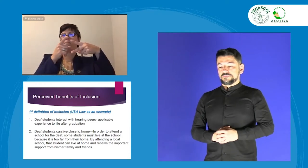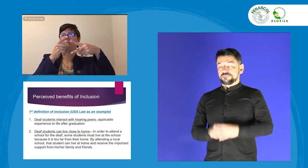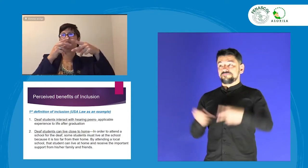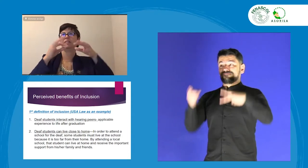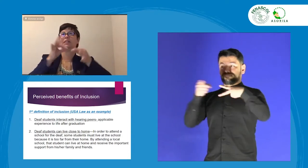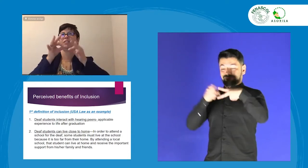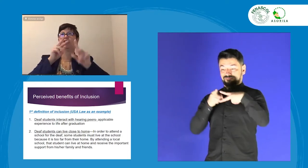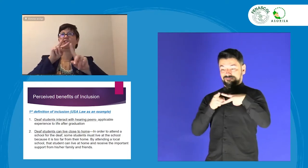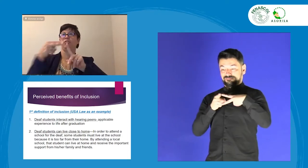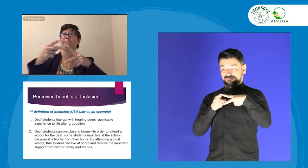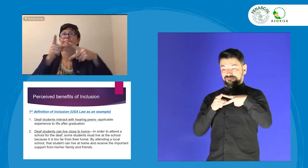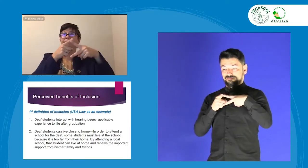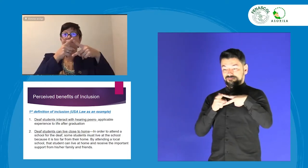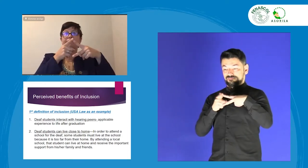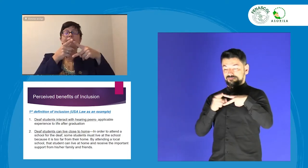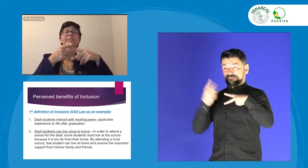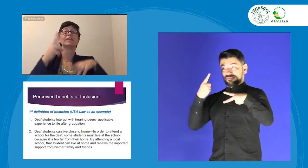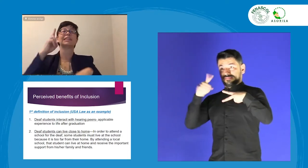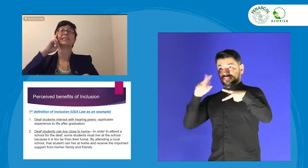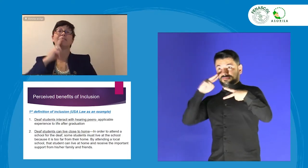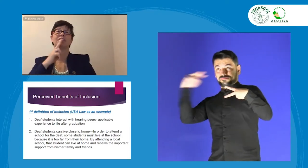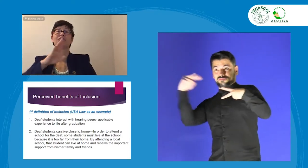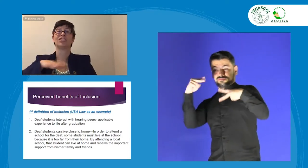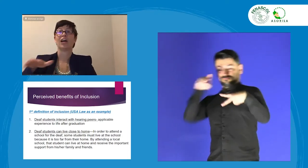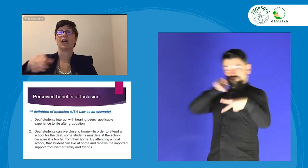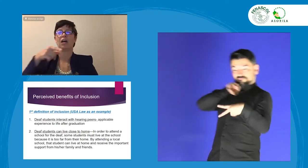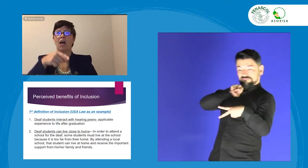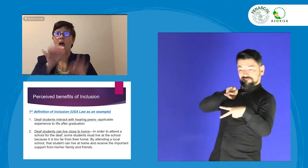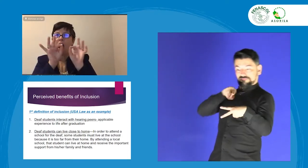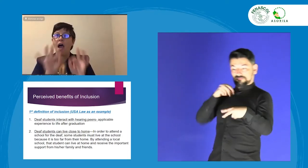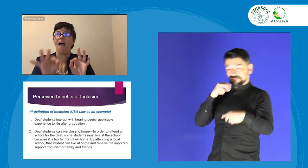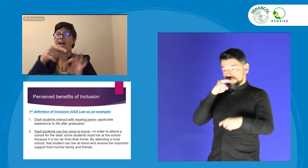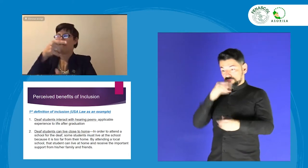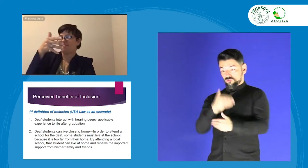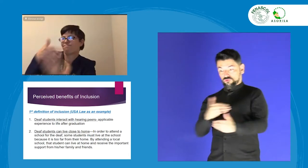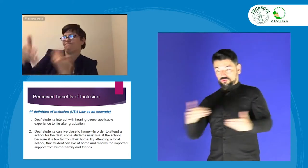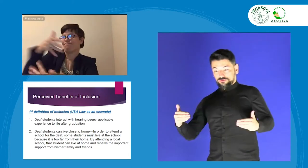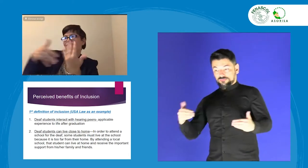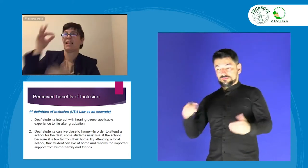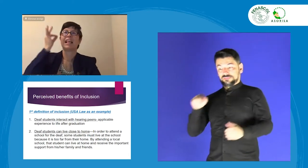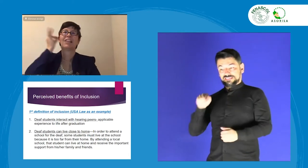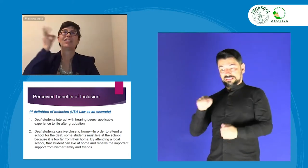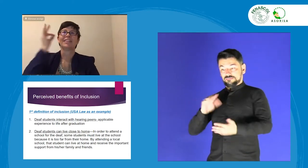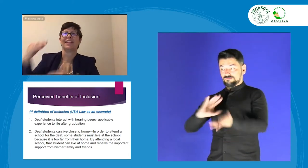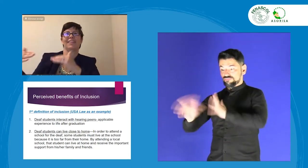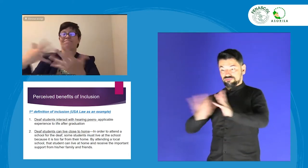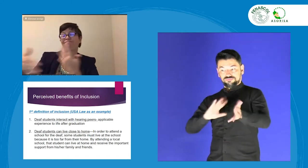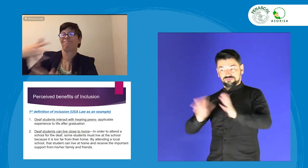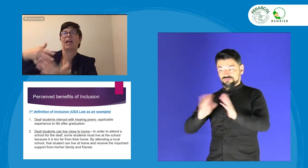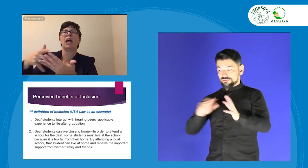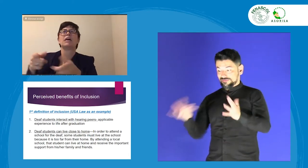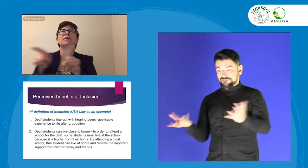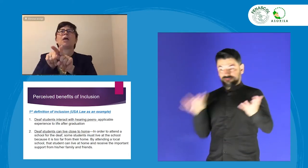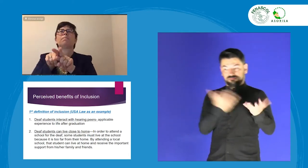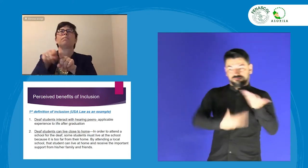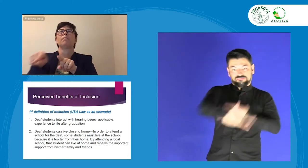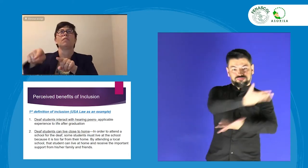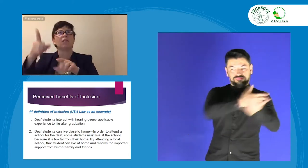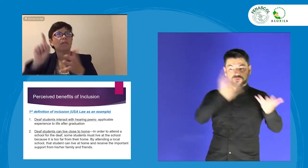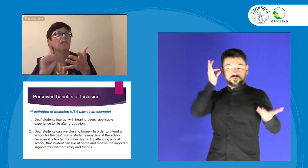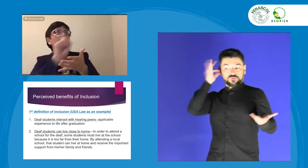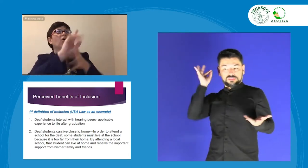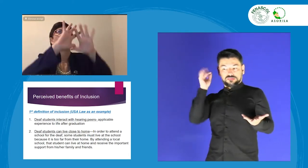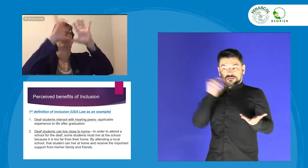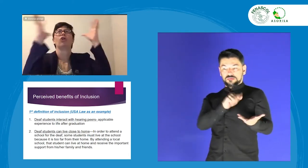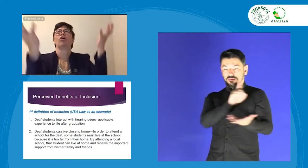En esta diapositiva también vamos a ver que existen dos perspectivas. La perspectiva de los niños sordos que comparten con